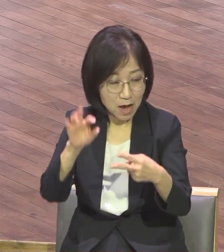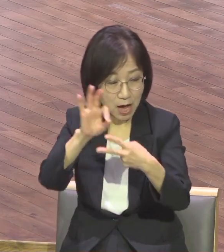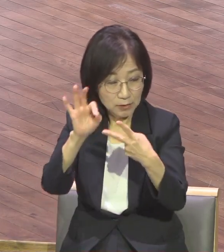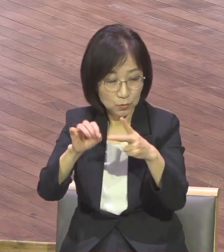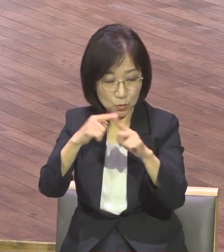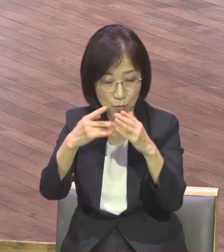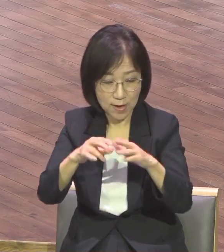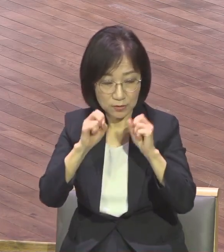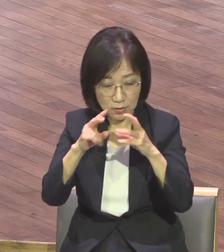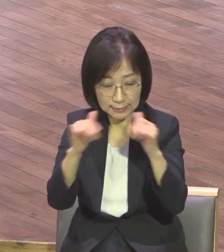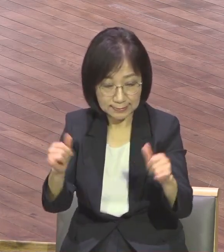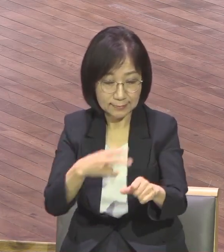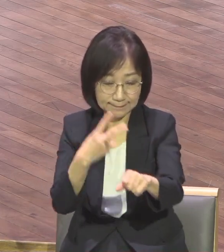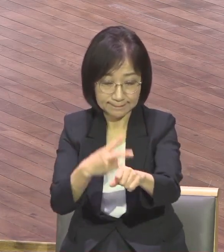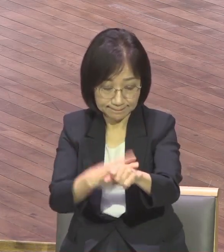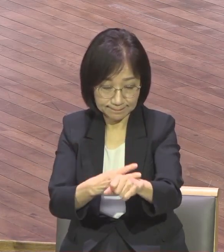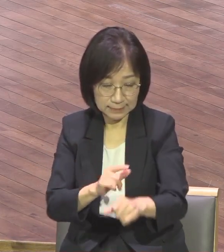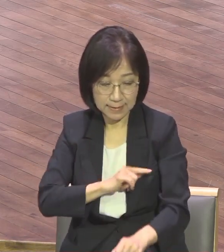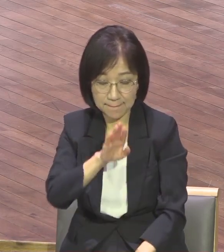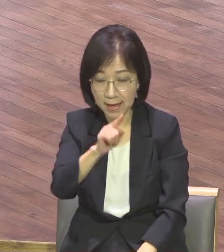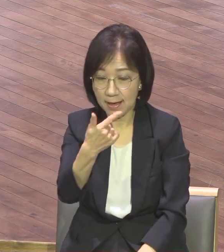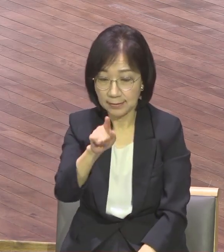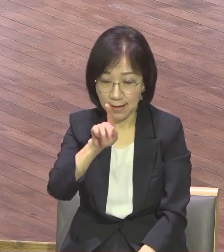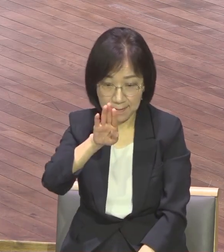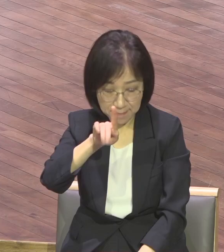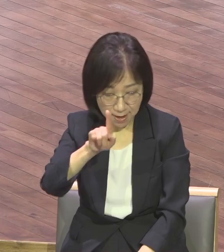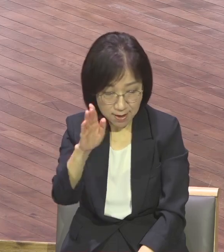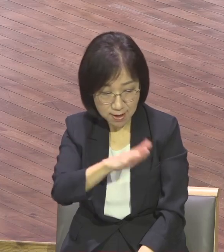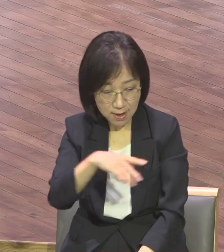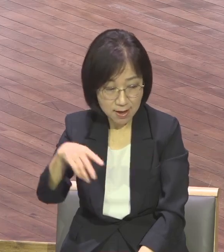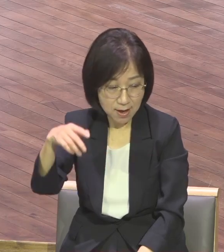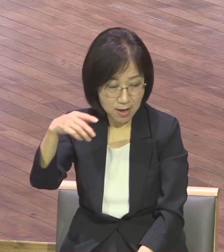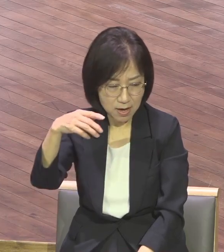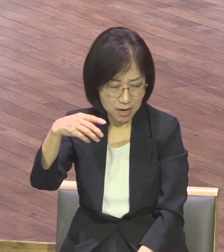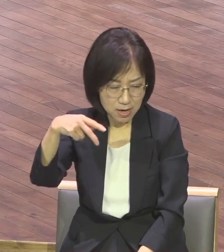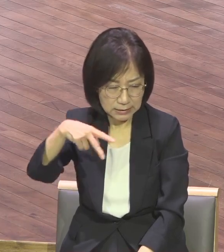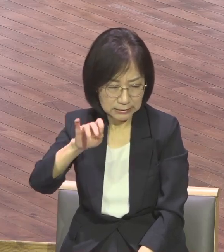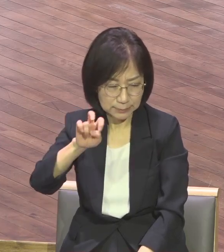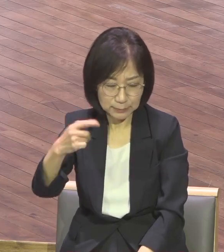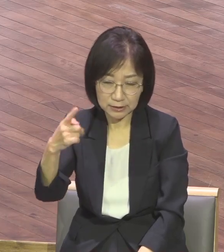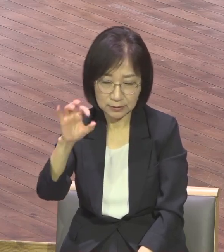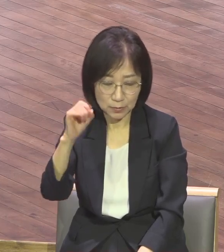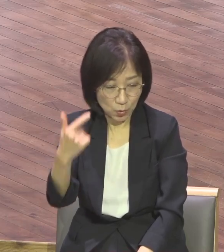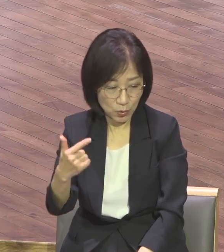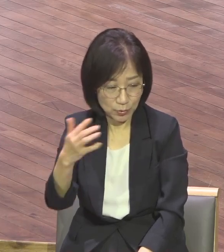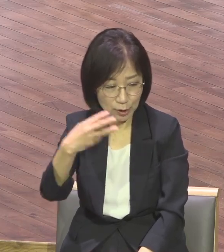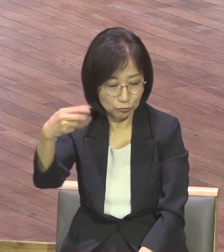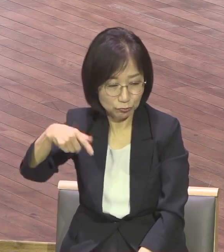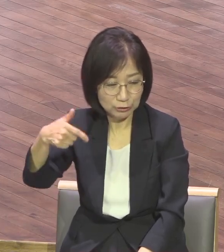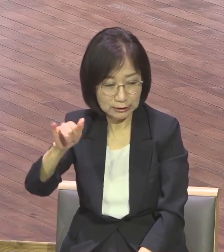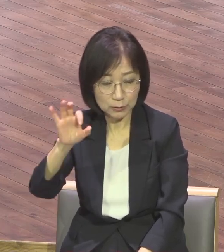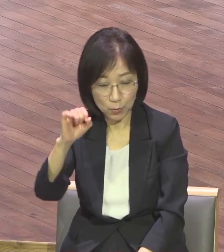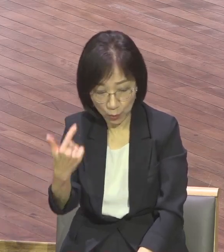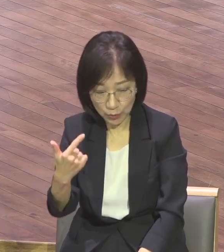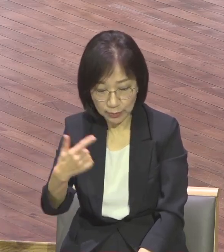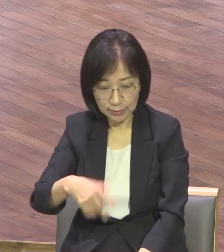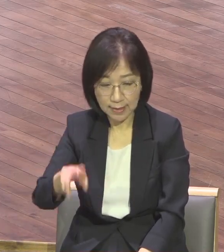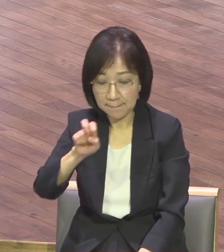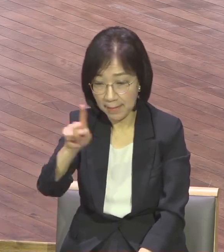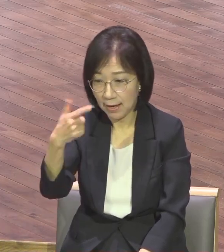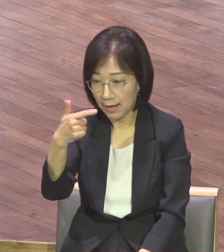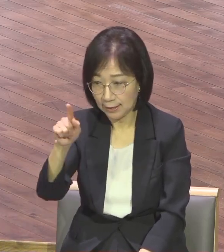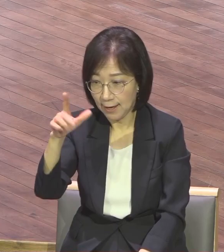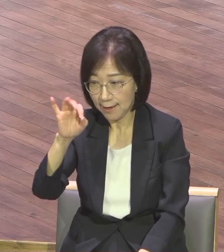있으니 곧 바나바와 니게르라는 시몬과 구르네 사람 루기오와 분봉왕 헤롯의 젖동생 마나임과 및